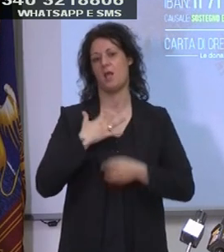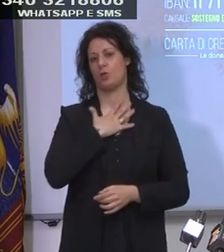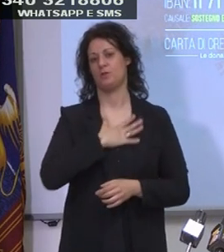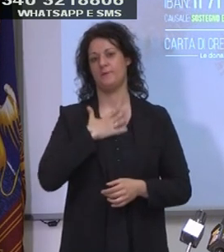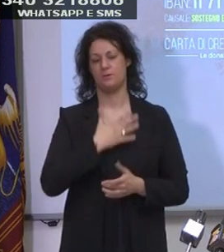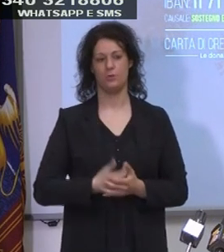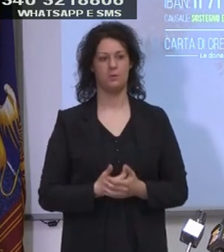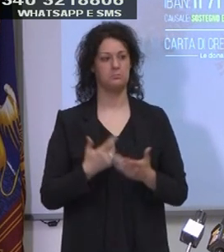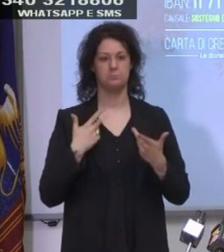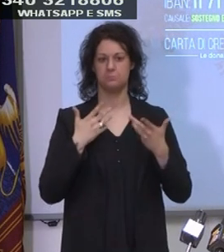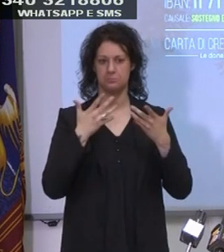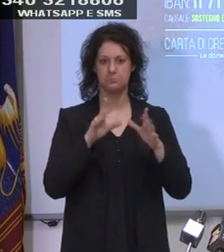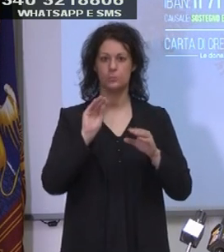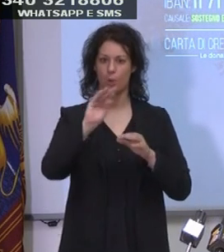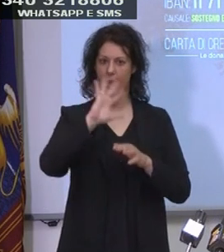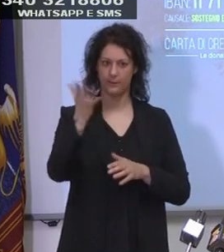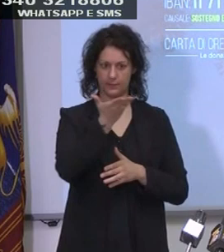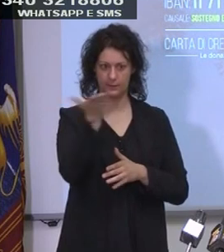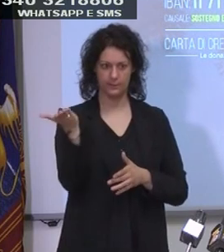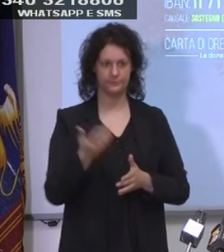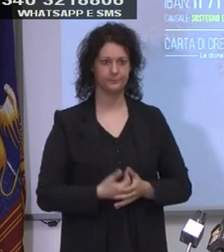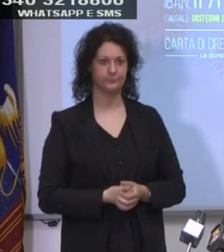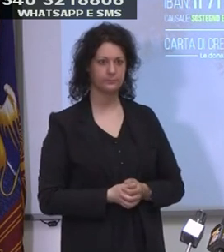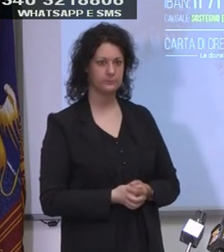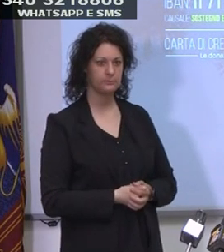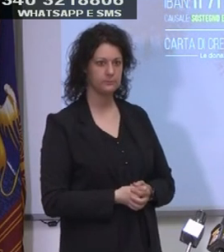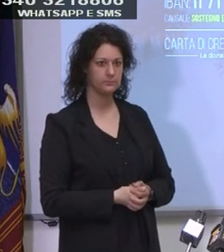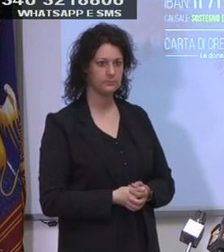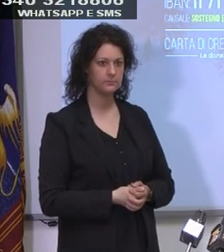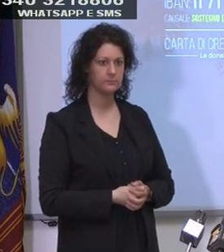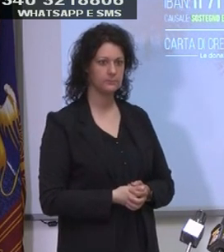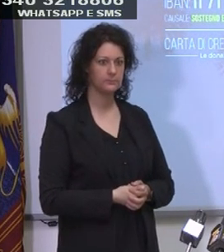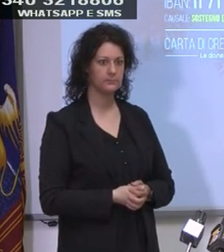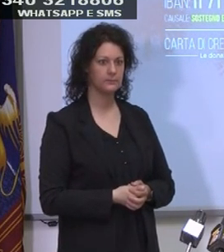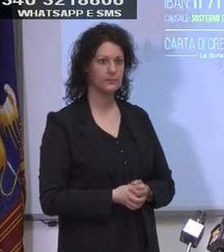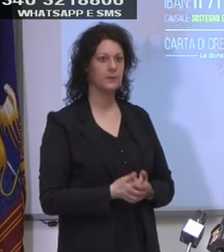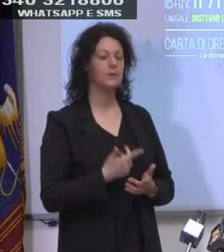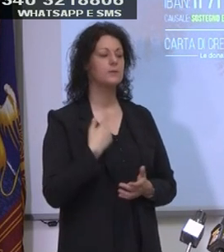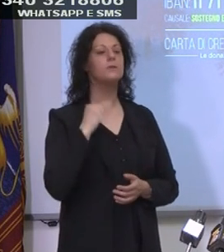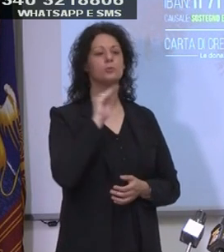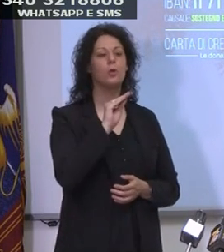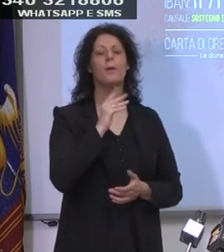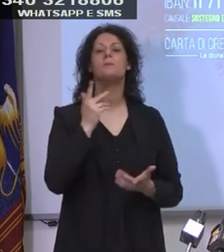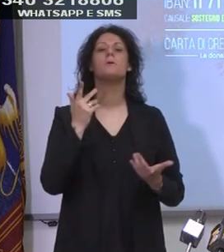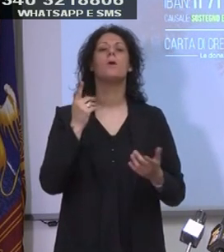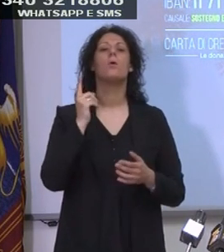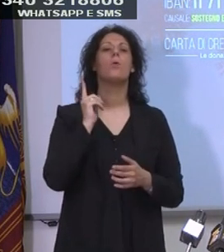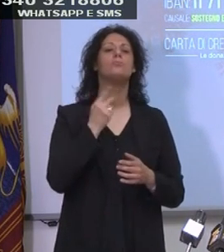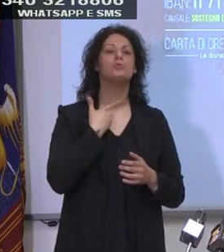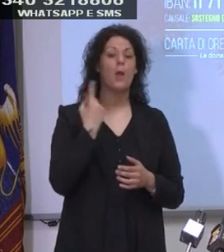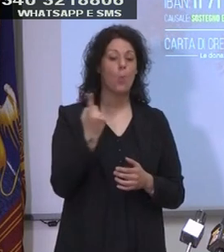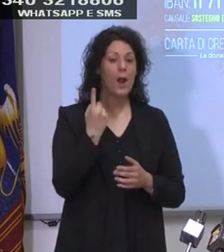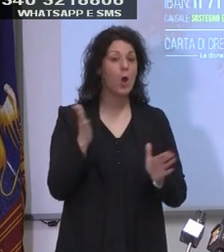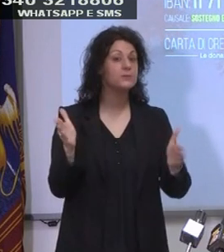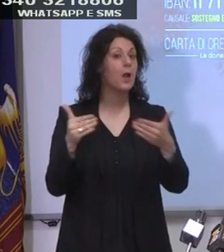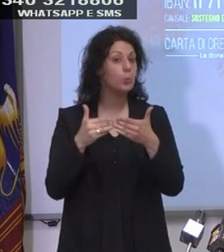concluso. Alda aveva, si era prenotata prima, sì, per una domanda. Volevo solo sapere, Presidente, Parisi, cos'è che lei non aprirà nel caso in cui avesse appunto l'ordinanza? Cioè,